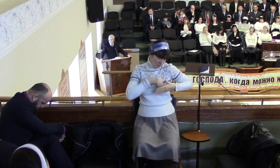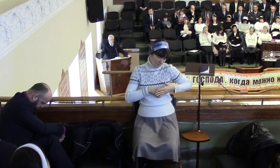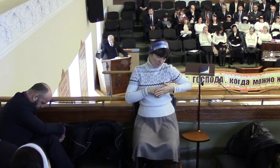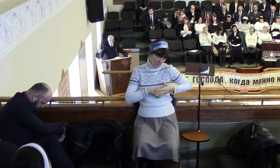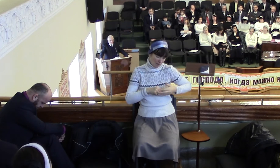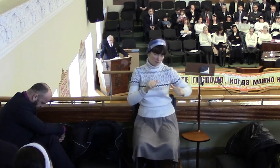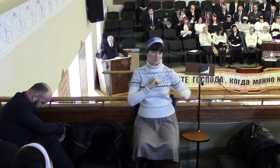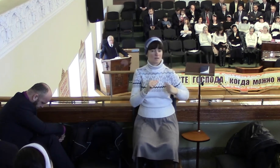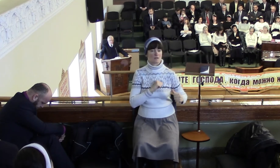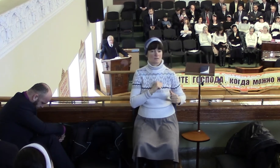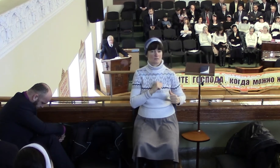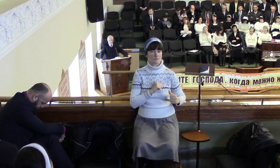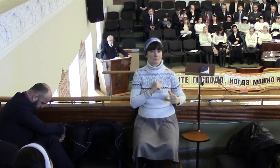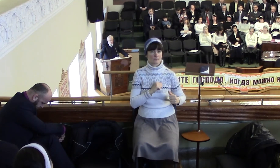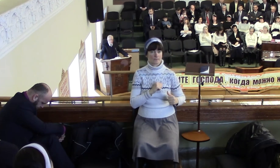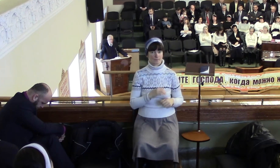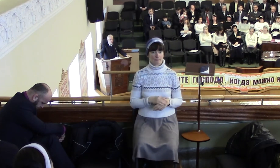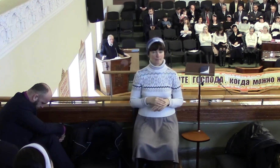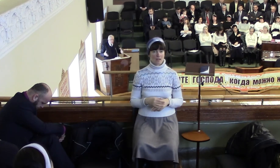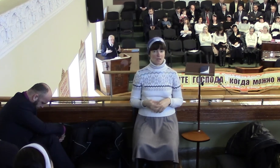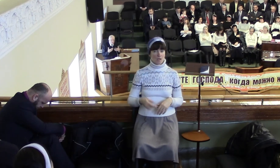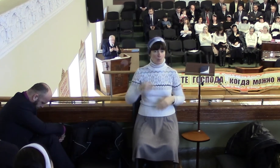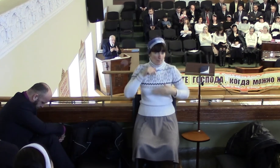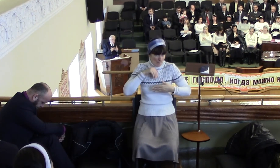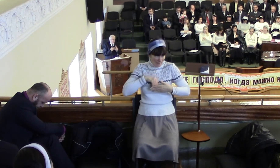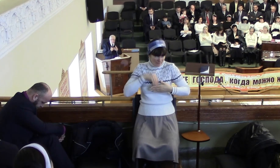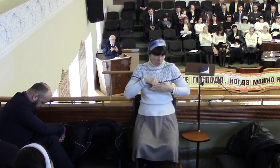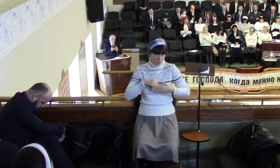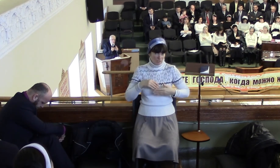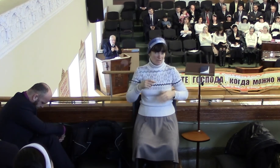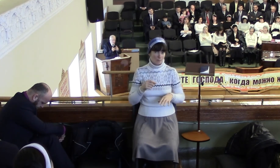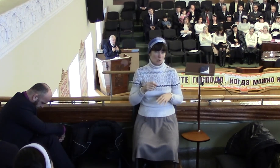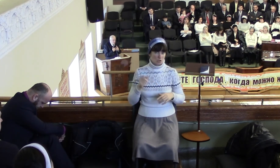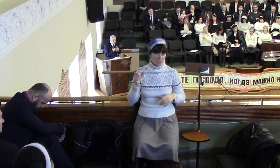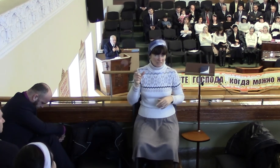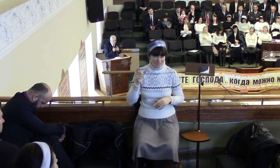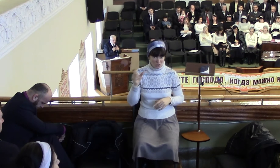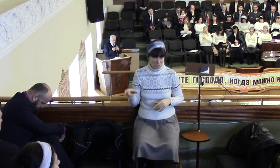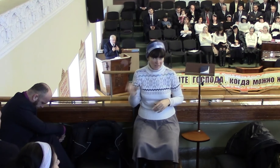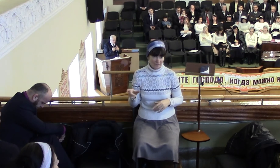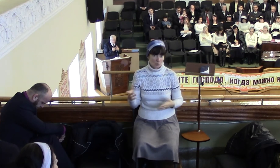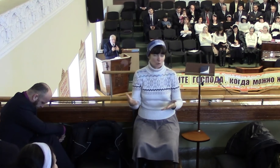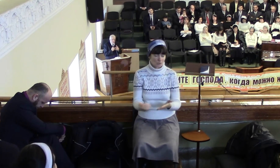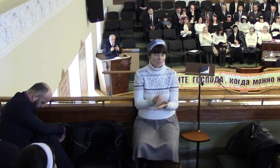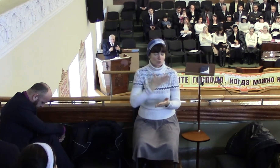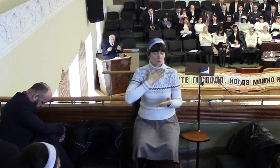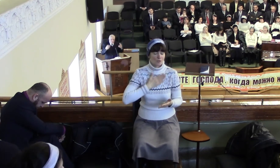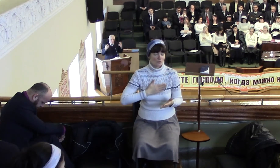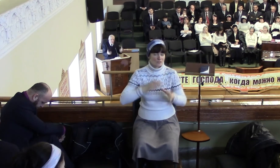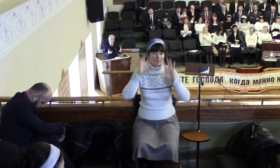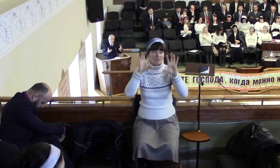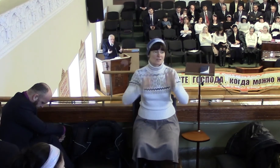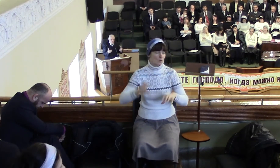доброе, пролежит мне злое. Ибо по внутреннему человеку нахожу удовольствие в законе Божьем.